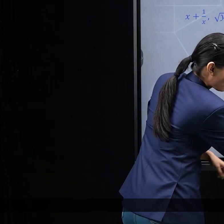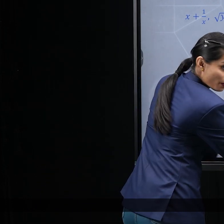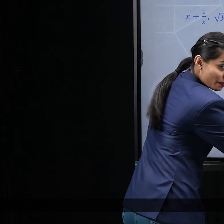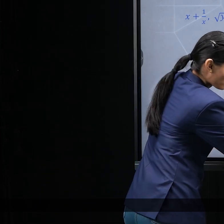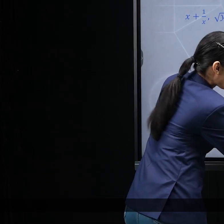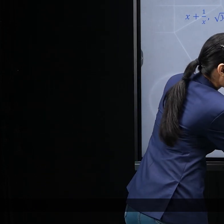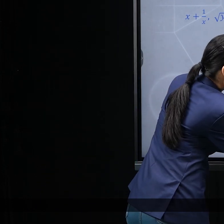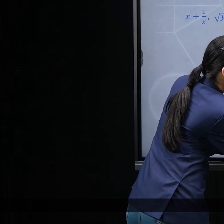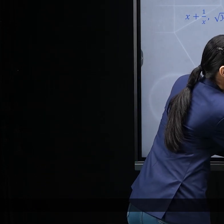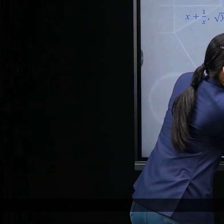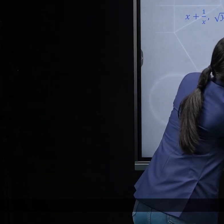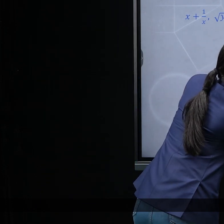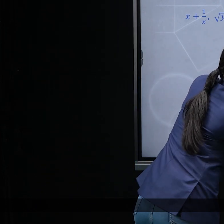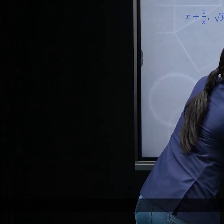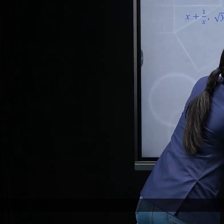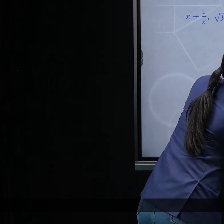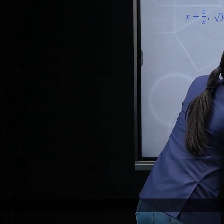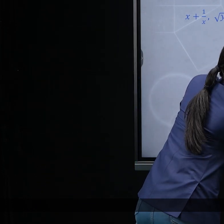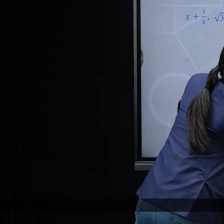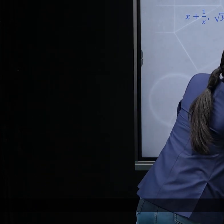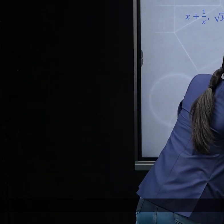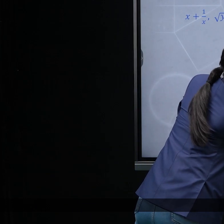x की घात 1/5।